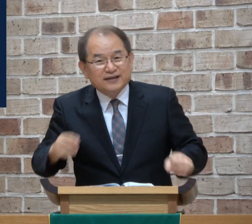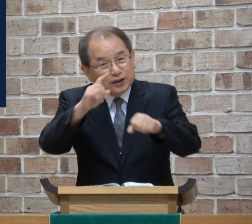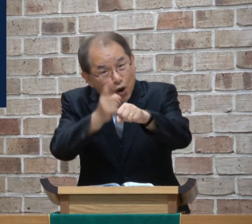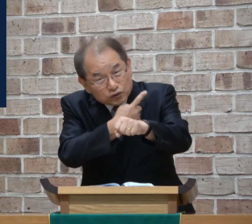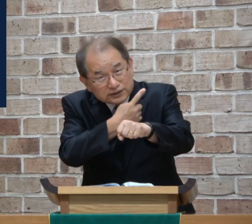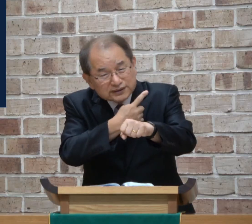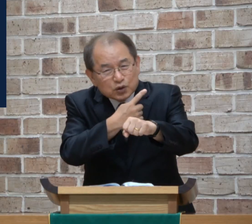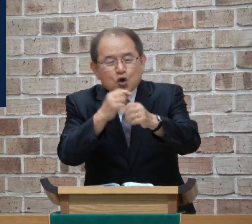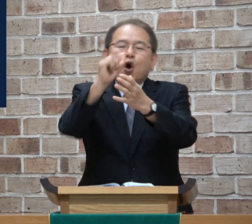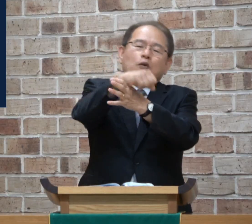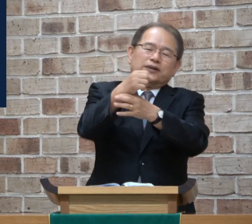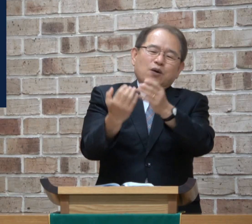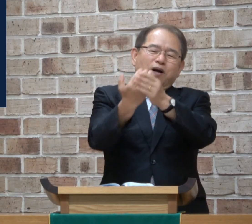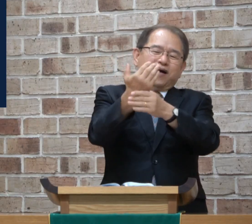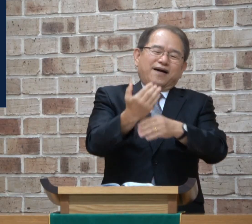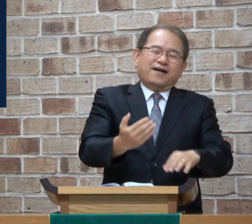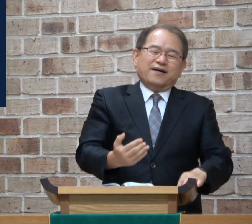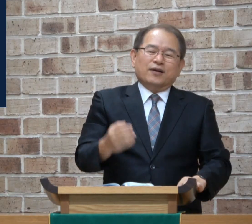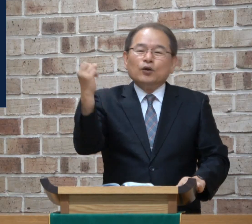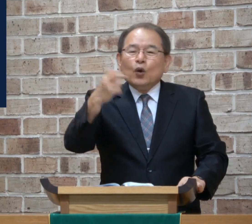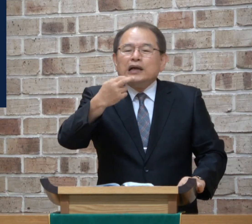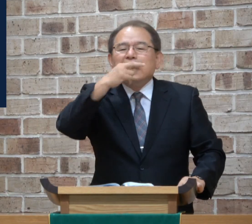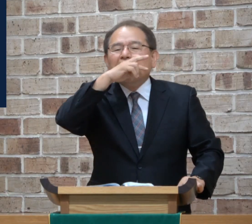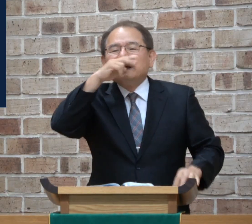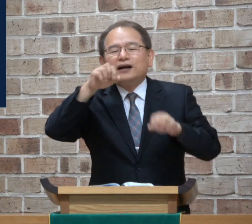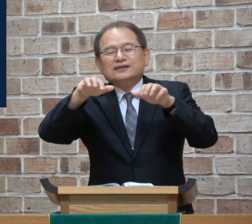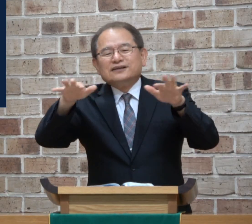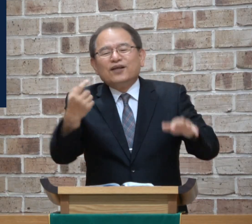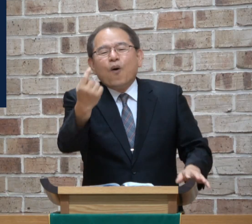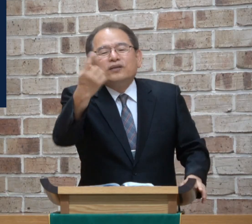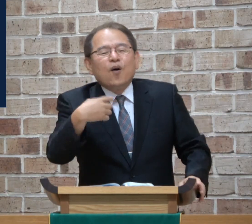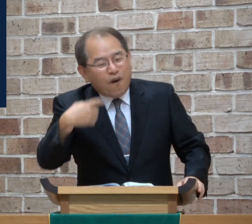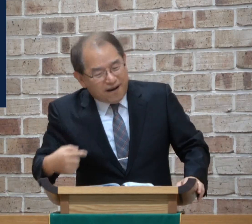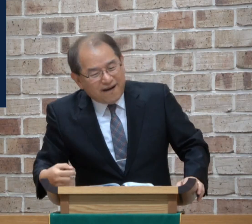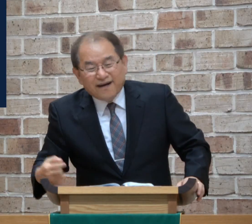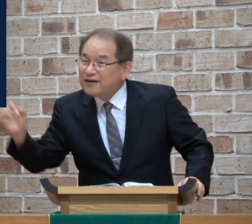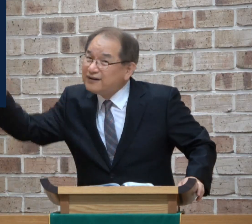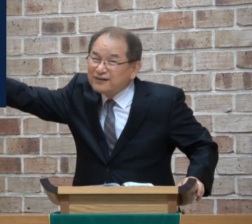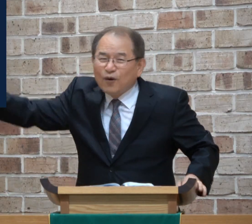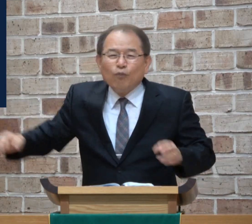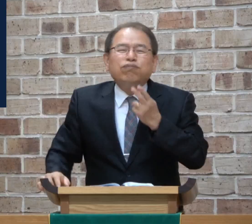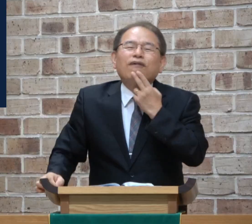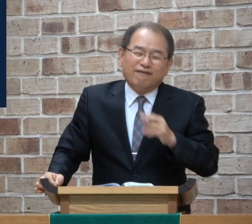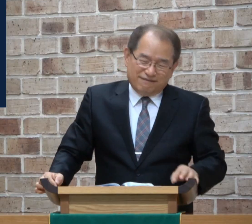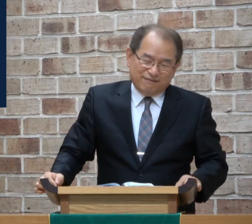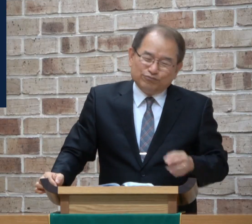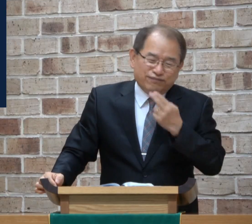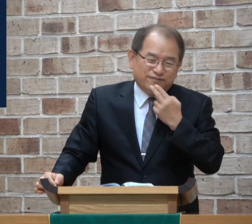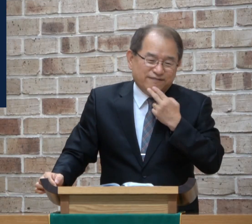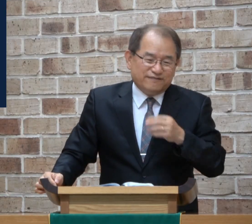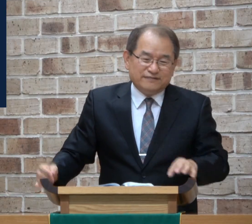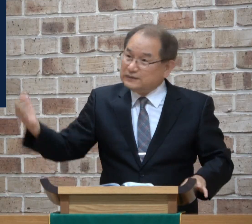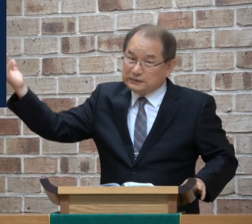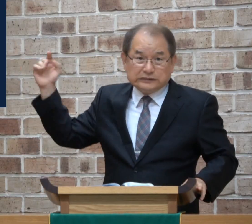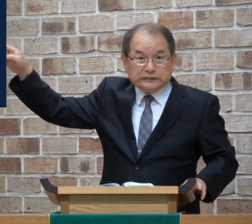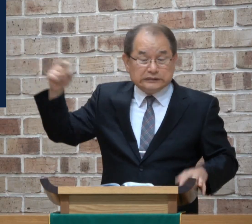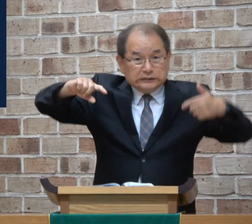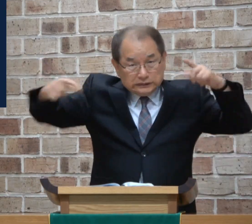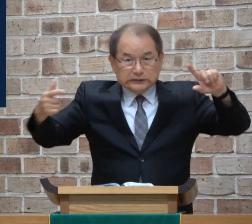성령님이 함께 하시기 때문입니다. 그렇다면 그 안에서는 그리스도의 향기뿐만 아니라 열매를 맺게 되어 있습니다. 그러나 경건의 모양은 그리스도의